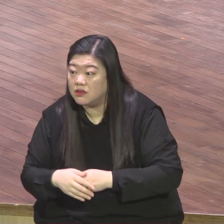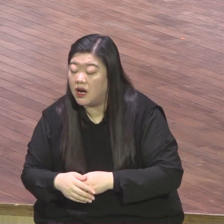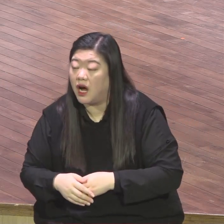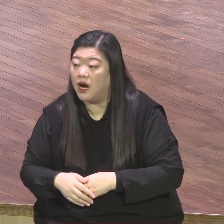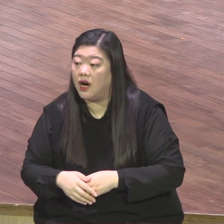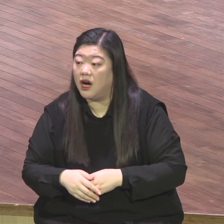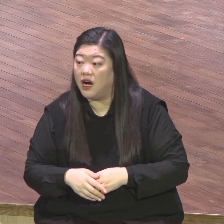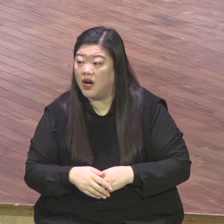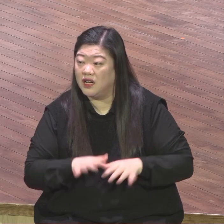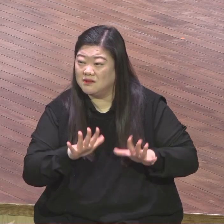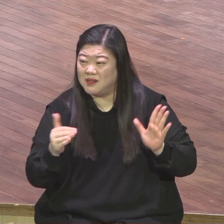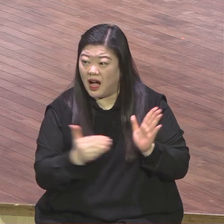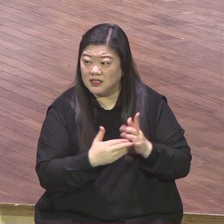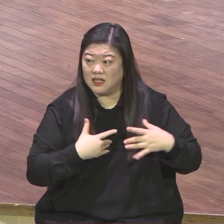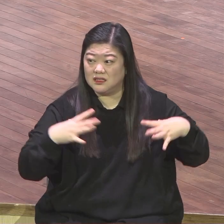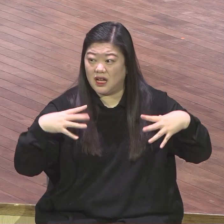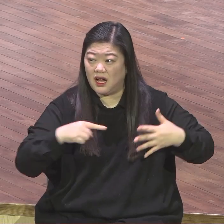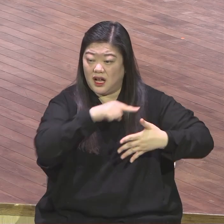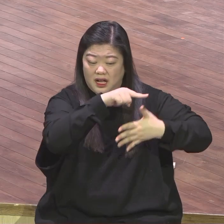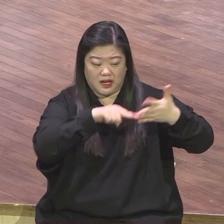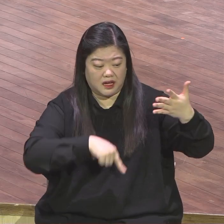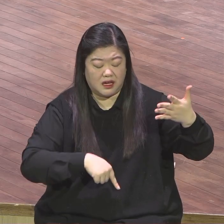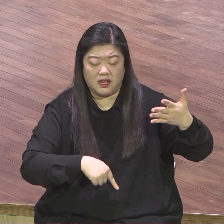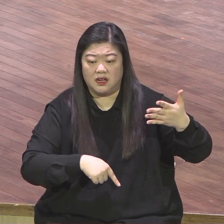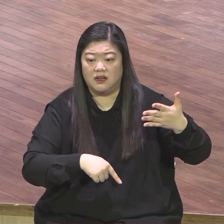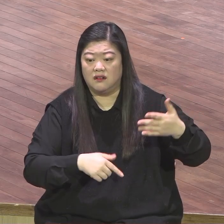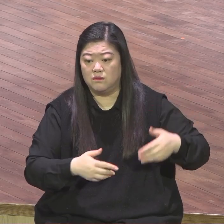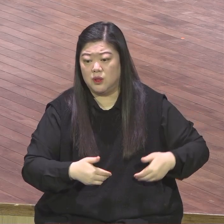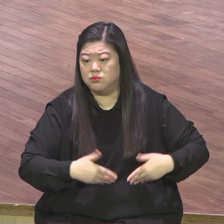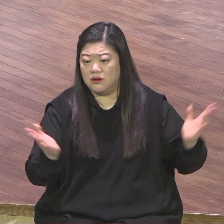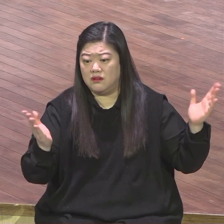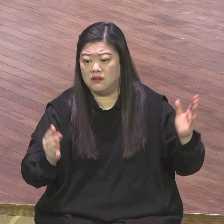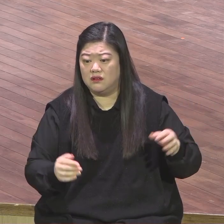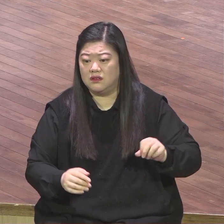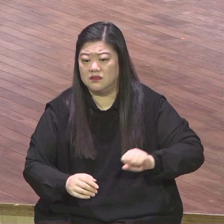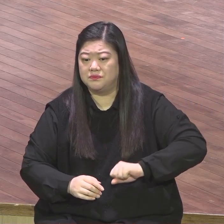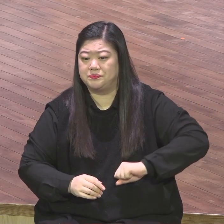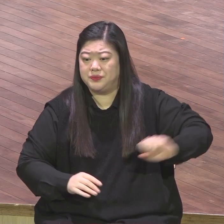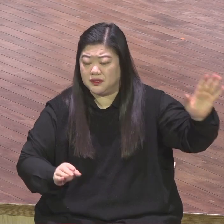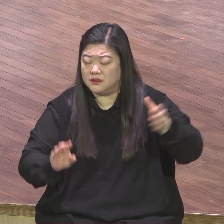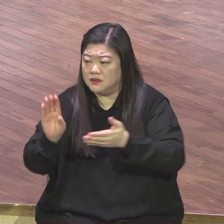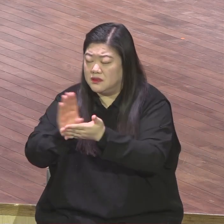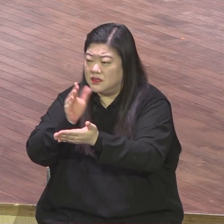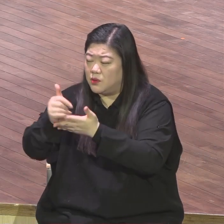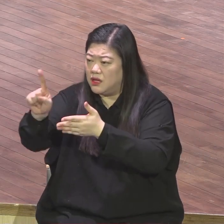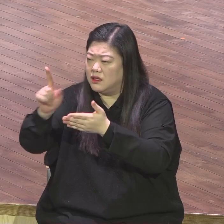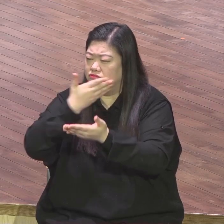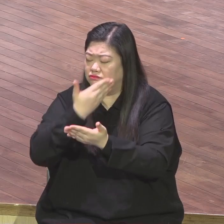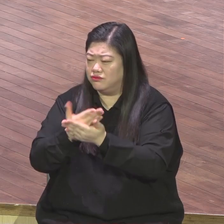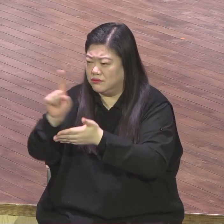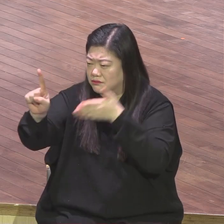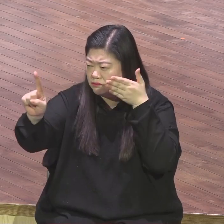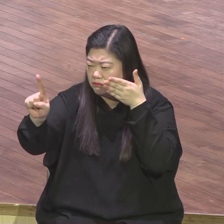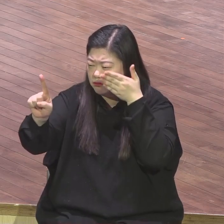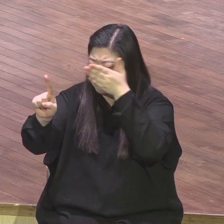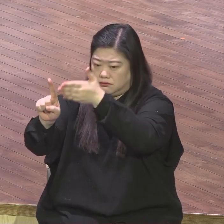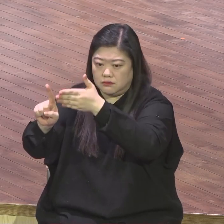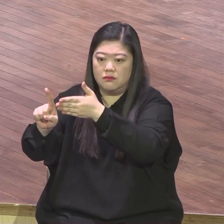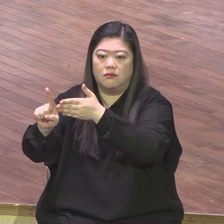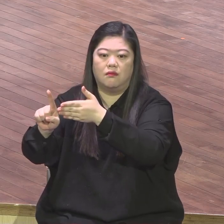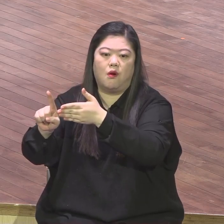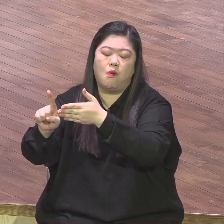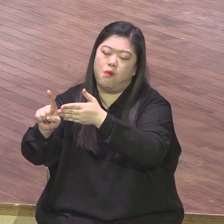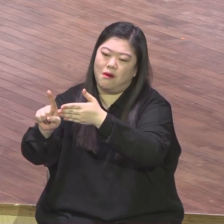존재가 되어버렸다. 그게 붙잡힌 삶이에요. 이것을 위해서 자신은 일심